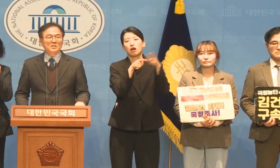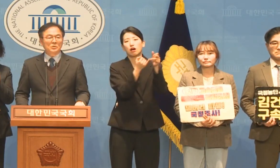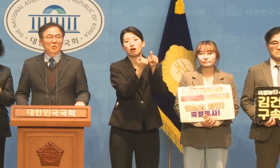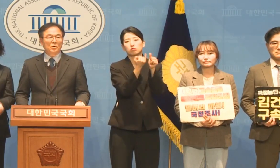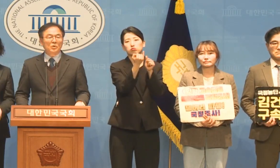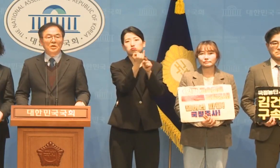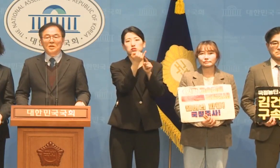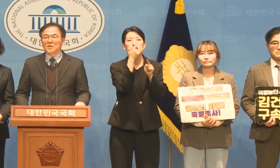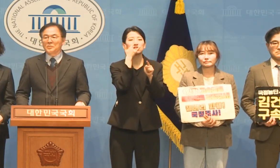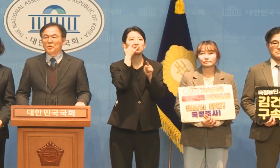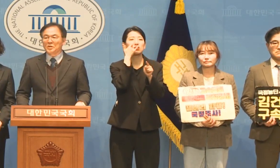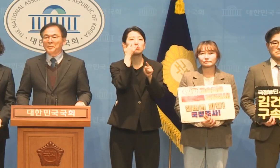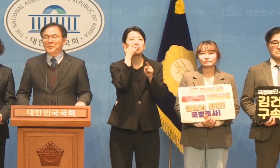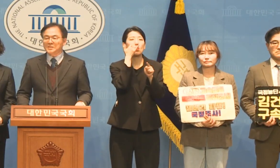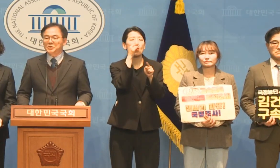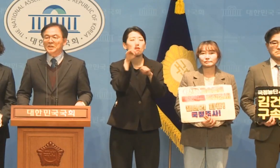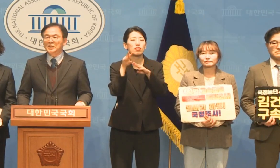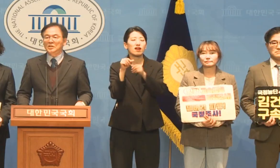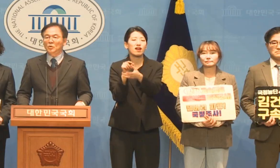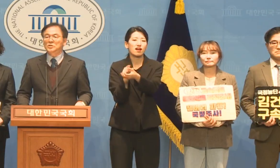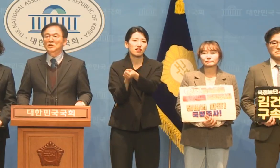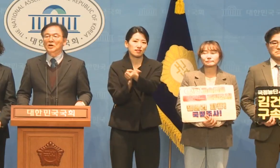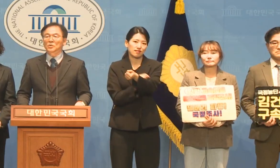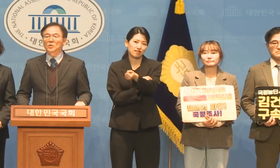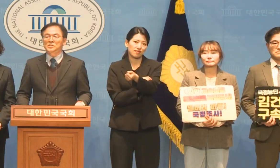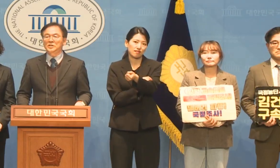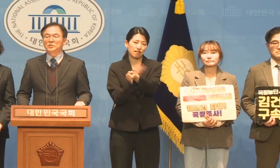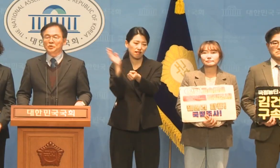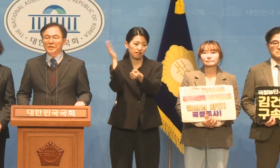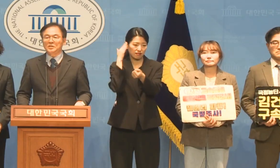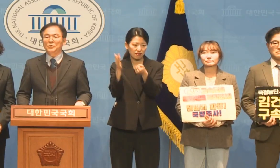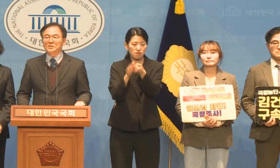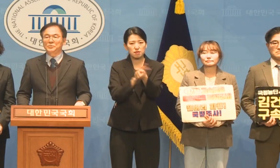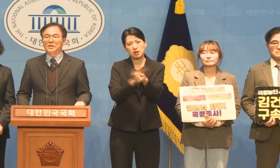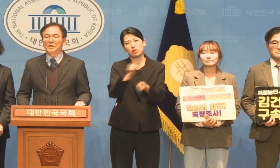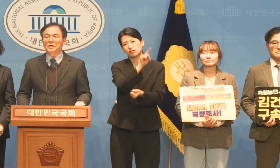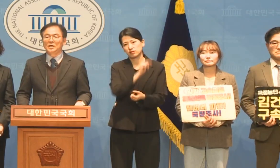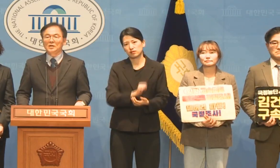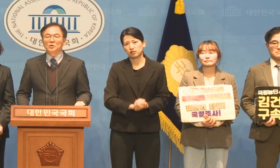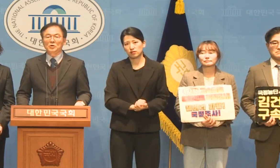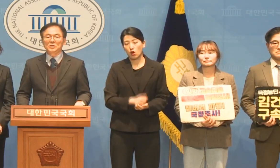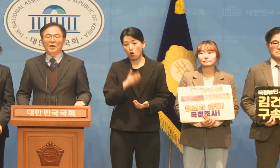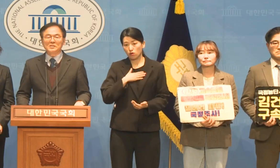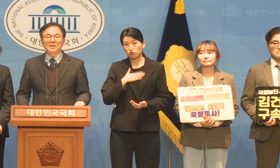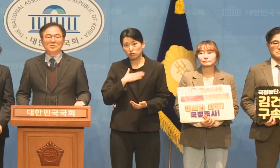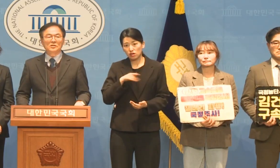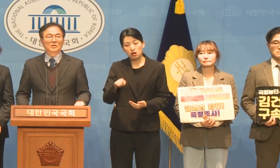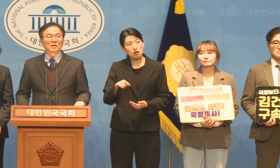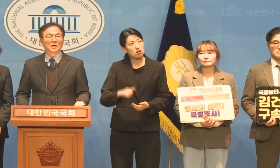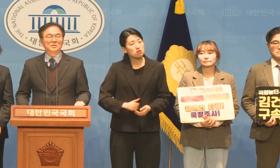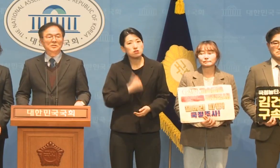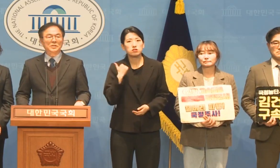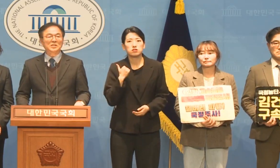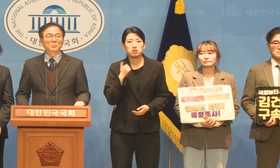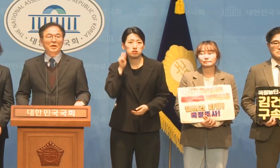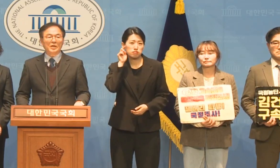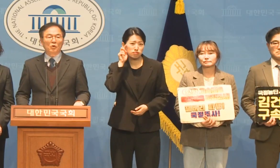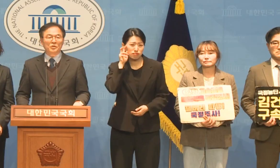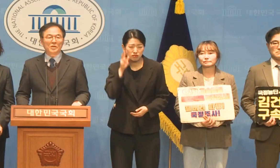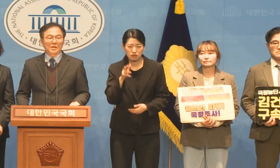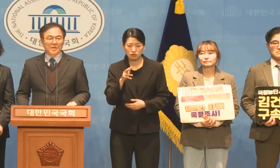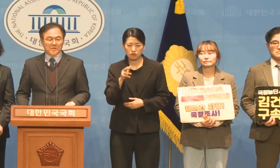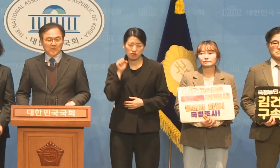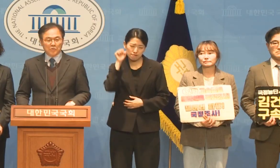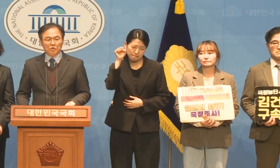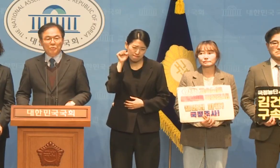천막을 치고 287일간 농성을 하고 지역에서 투쟁을 해왔습니다. 그리고 그 과정에서 지금 2년 만에